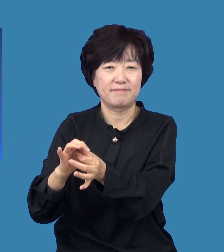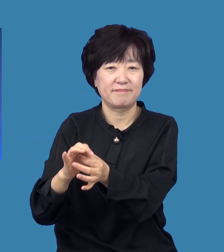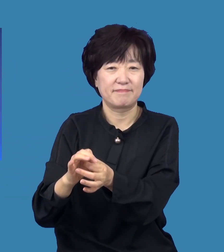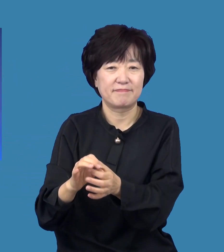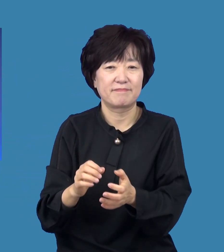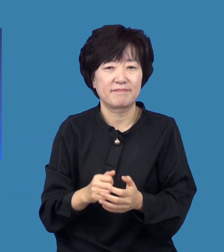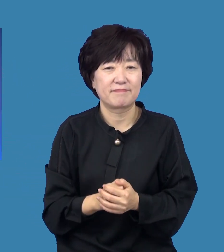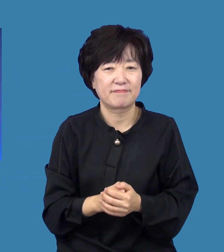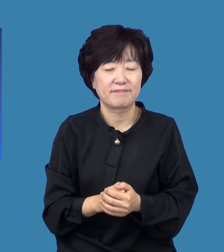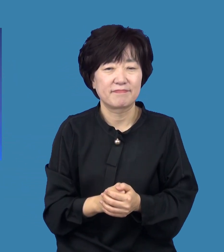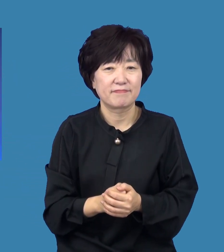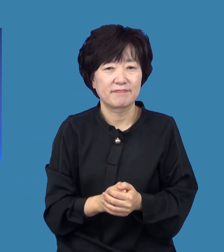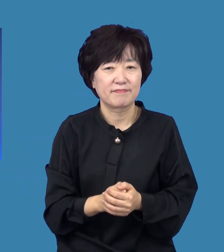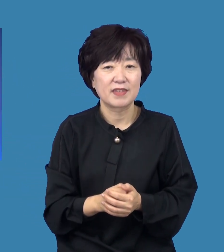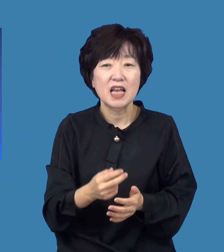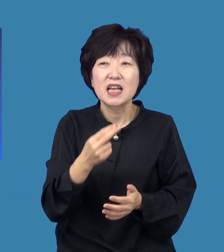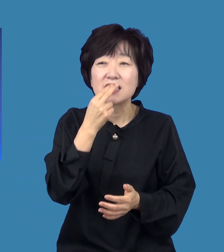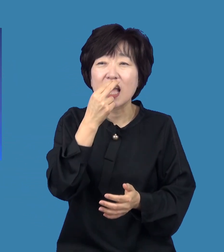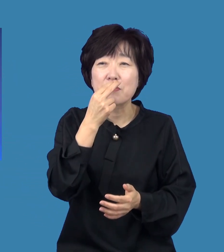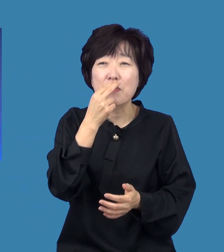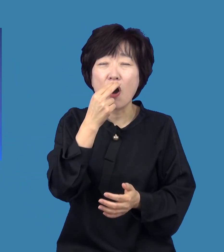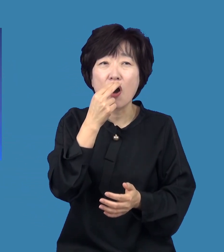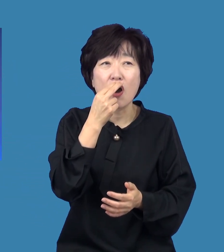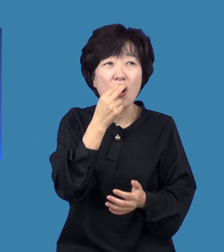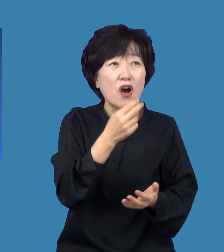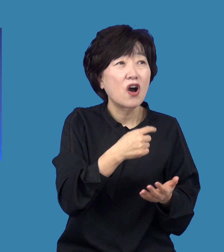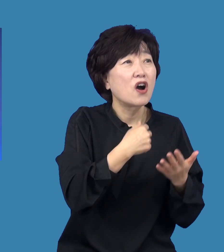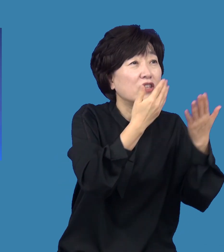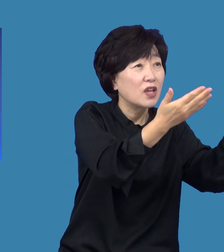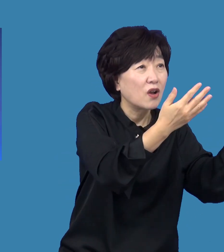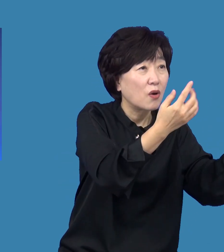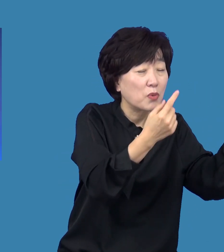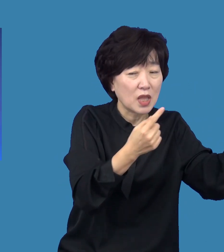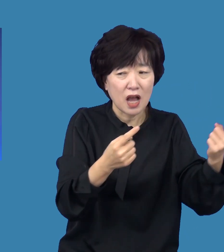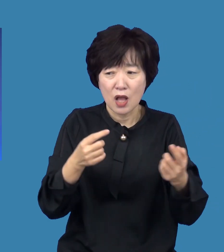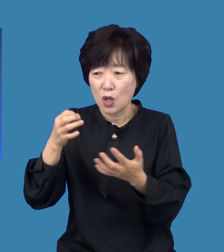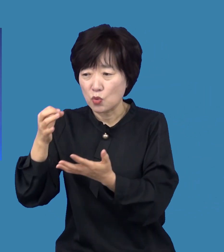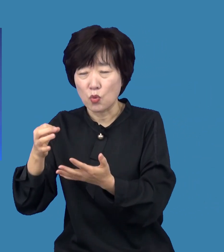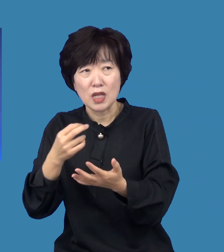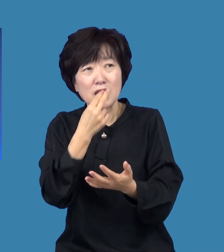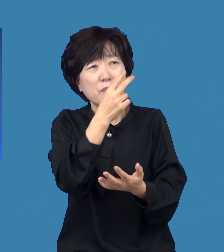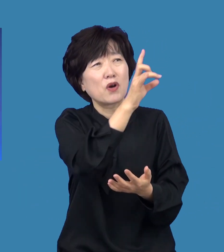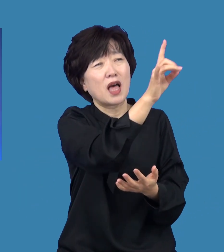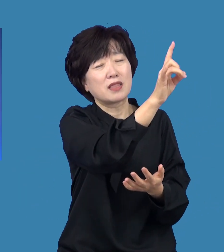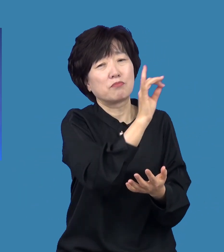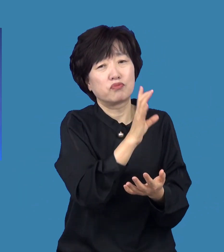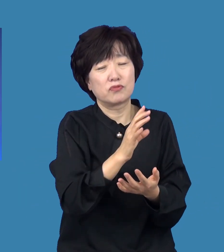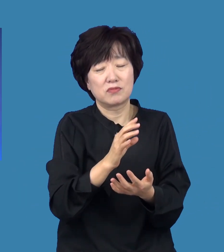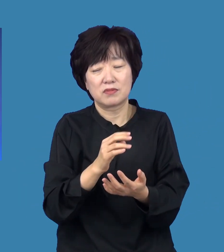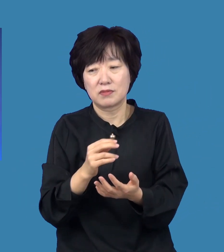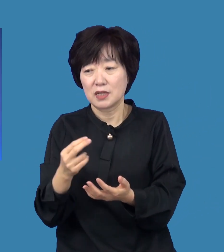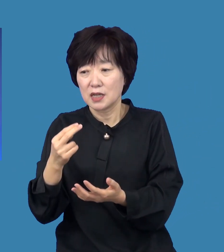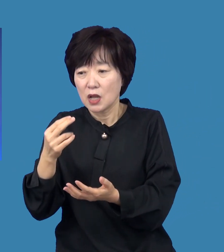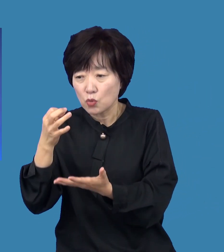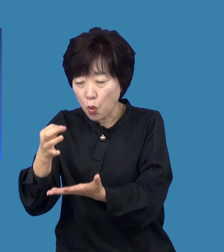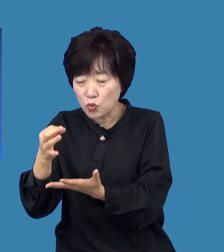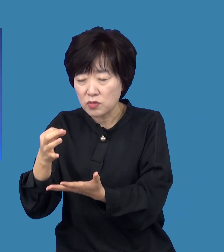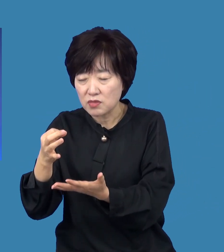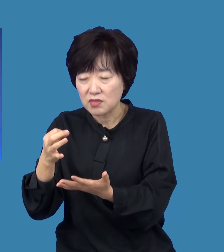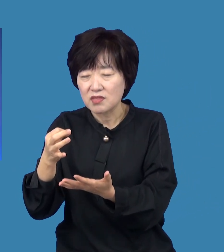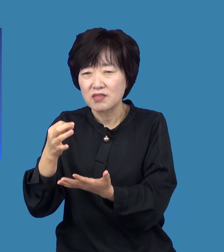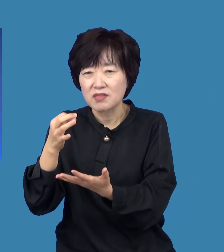물론 생명을 내놓는 것보다 뭐 돈 내놓는 게 덜하겠지만 생명은 한 번밖에 못 쓰는 거니까 그것 이외에 그걸 제외하고